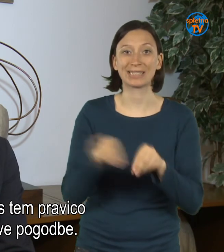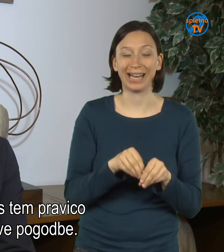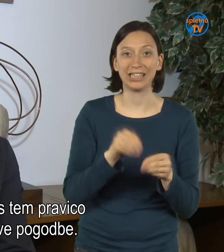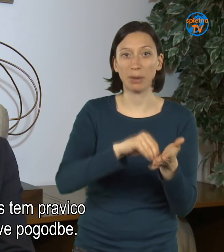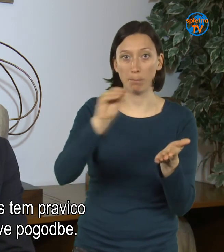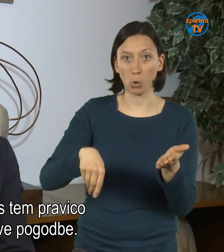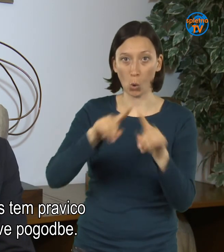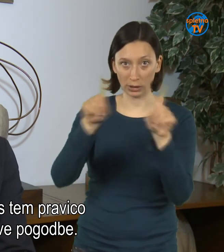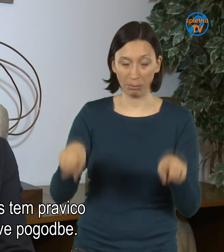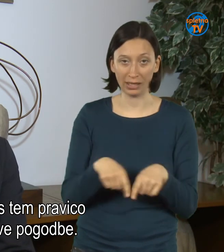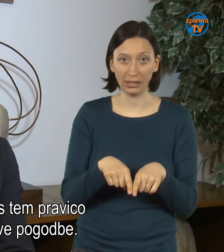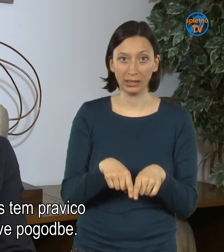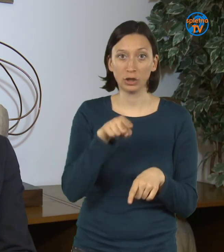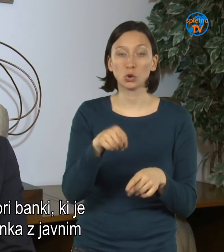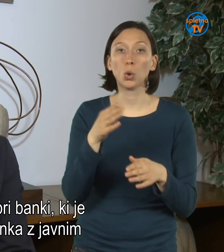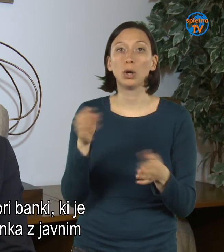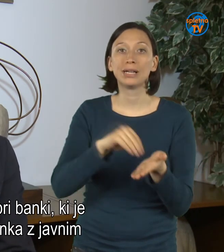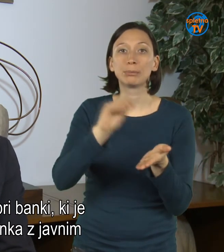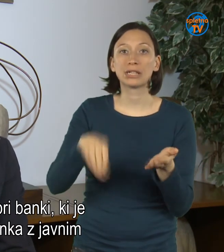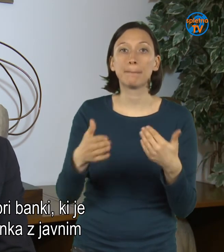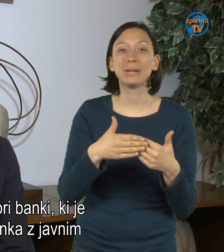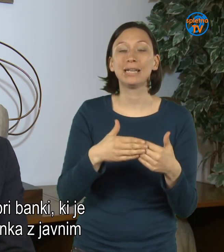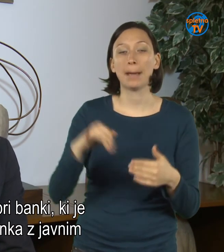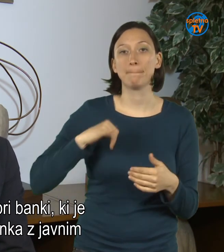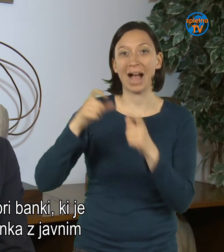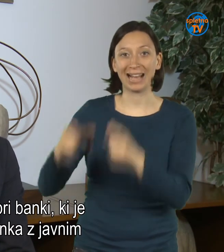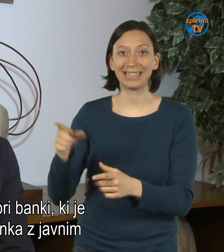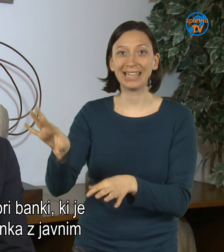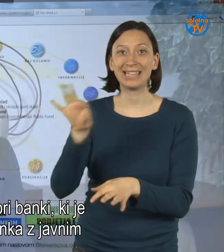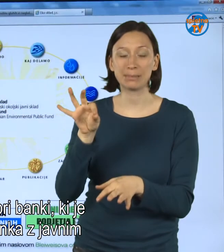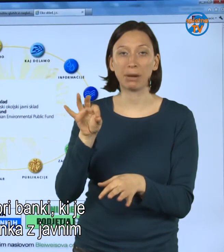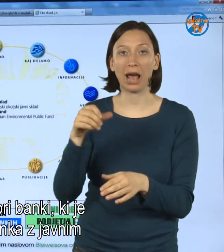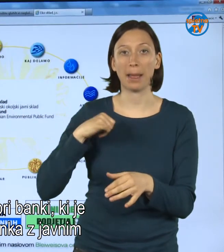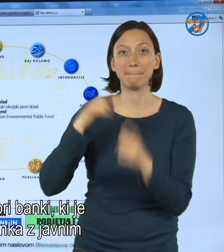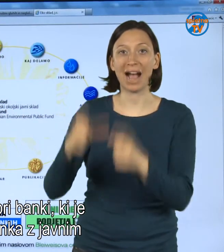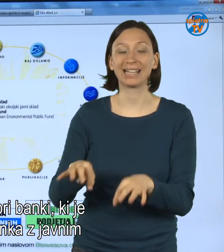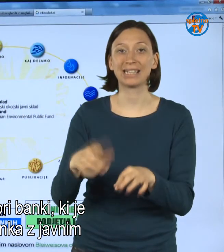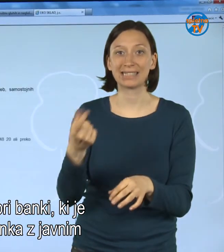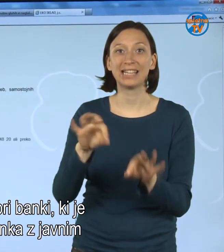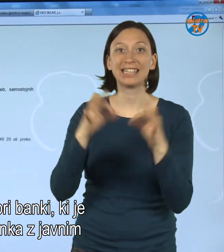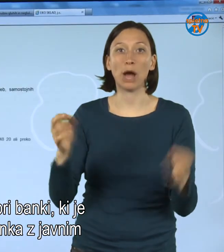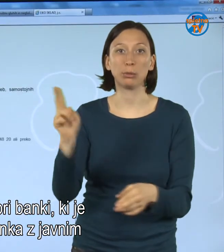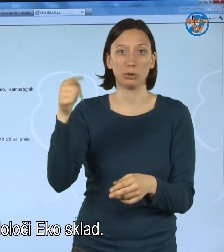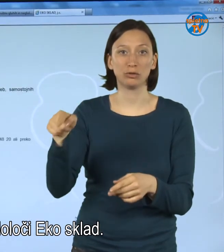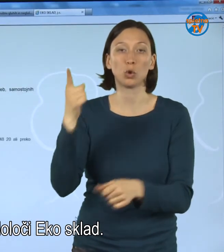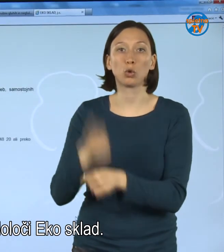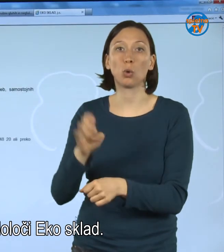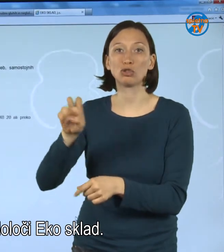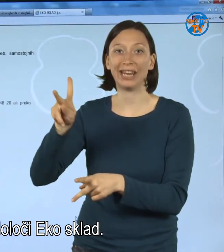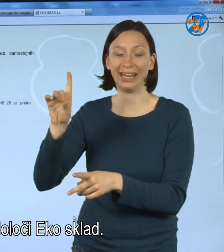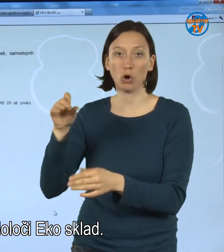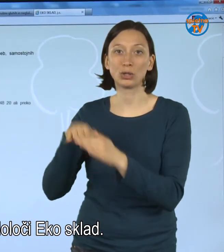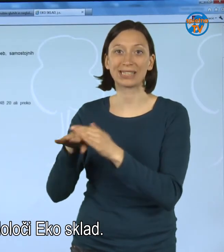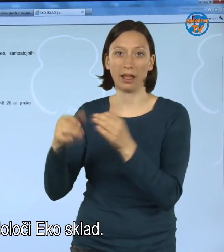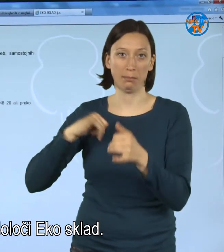do sklenitve pogodbe. To pa sklenje pri banki, ki je izbrana banka s javnim pozivom. To